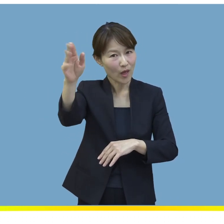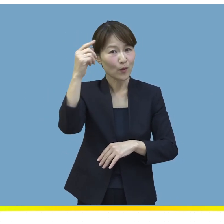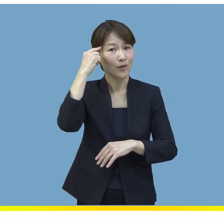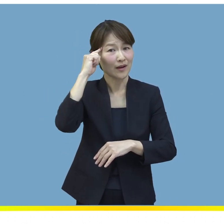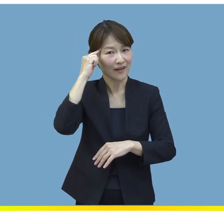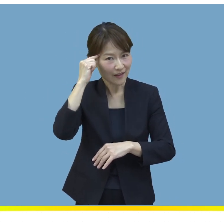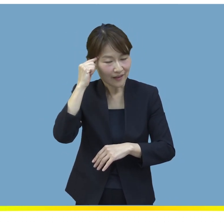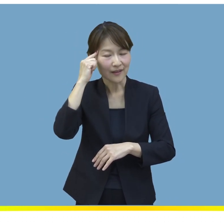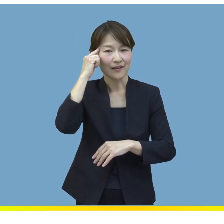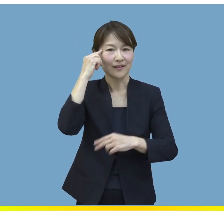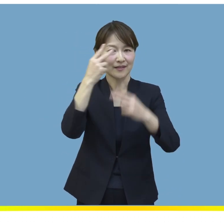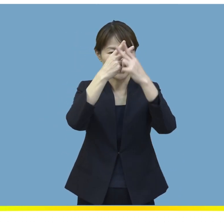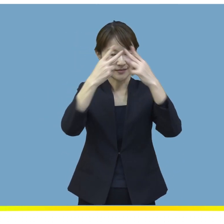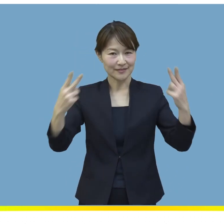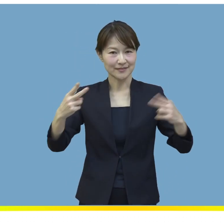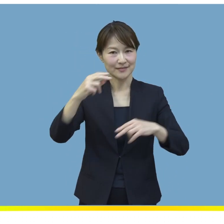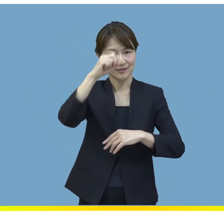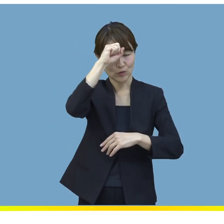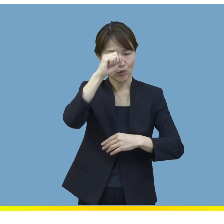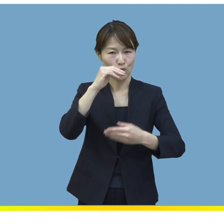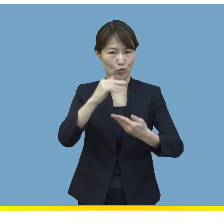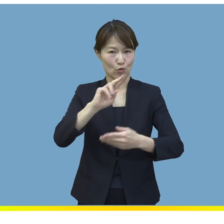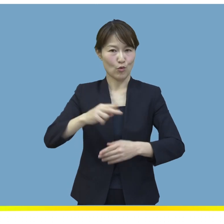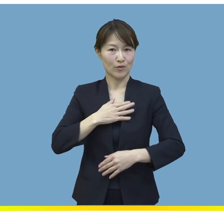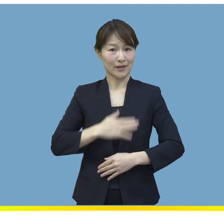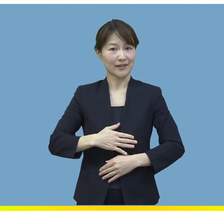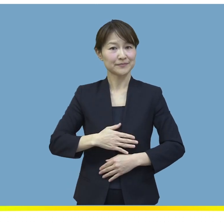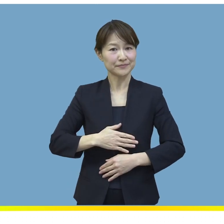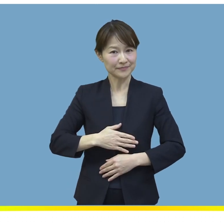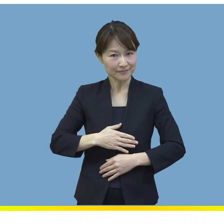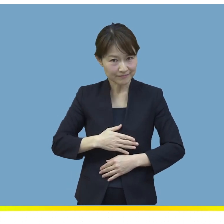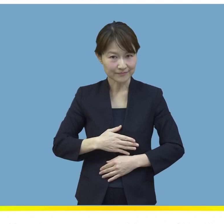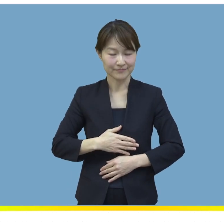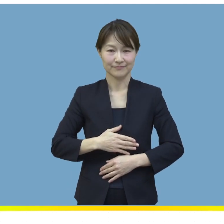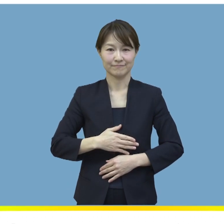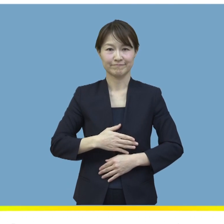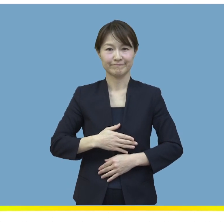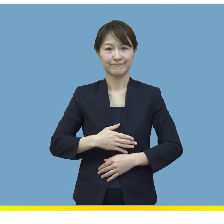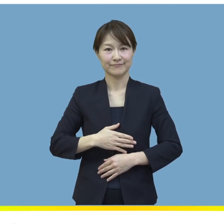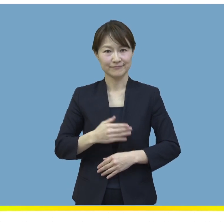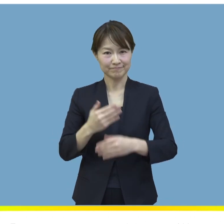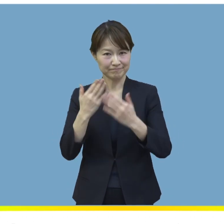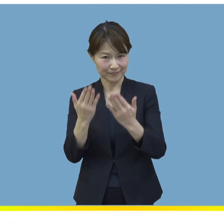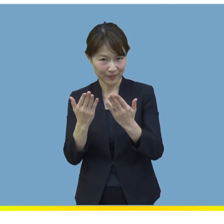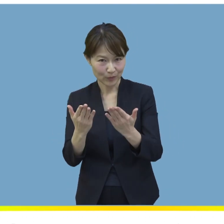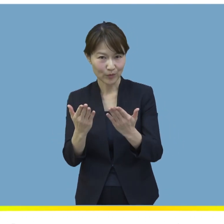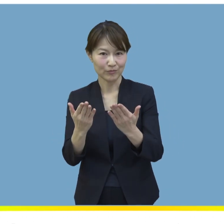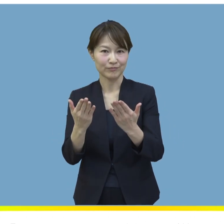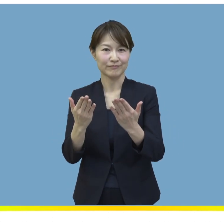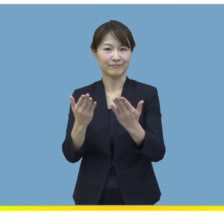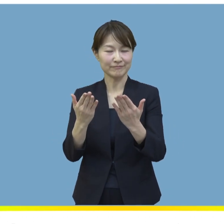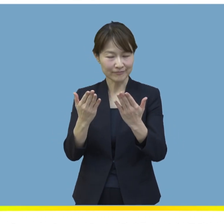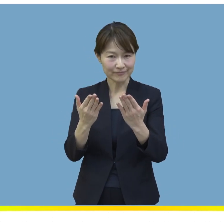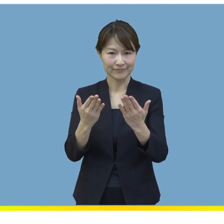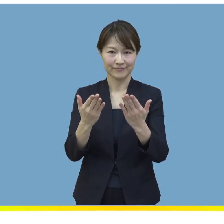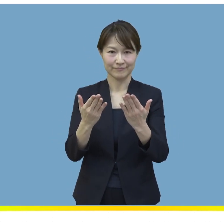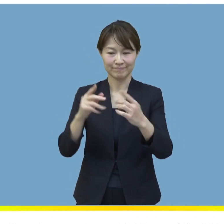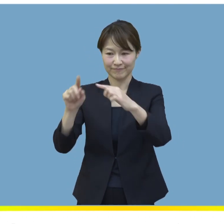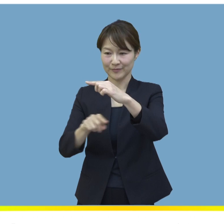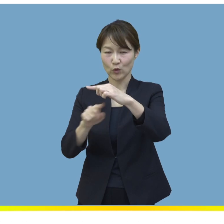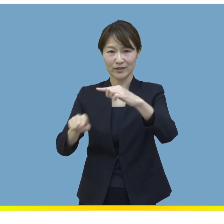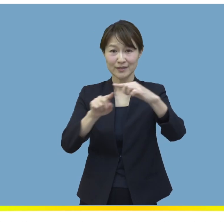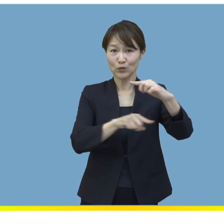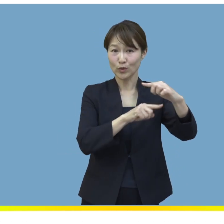わたって認知症とともに生きる意識を高めその備えをし一人一人